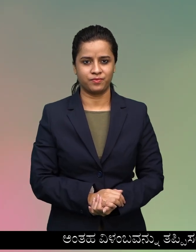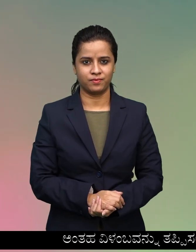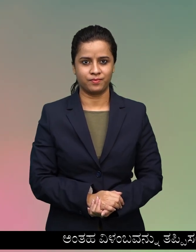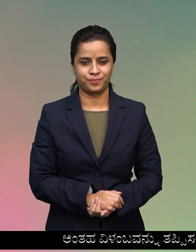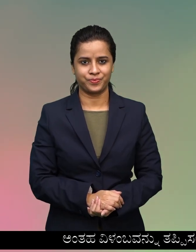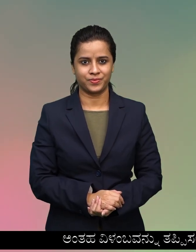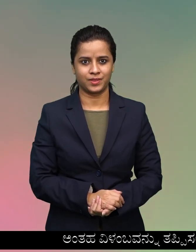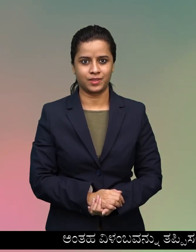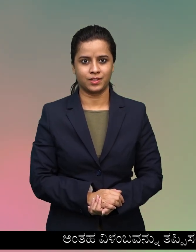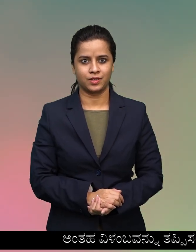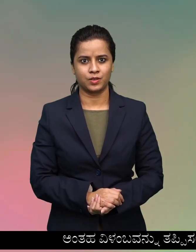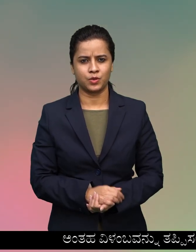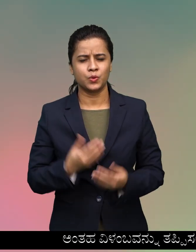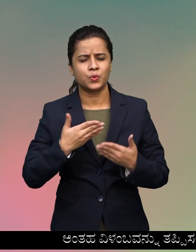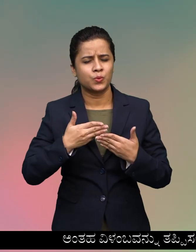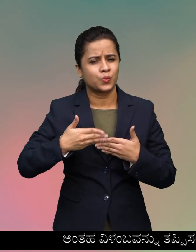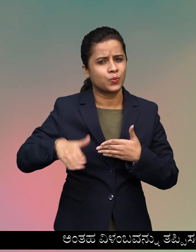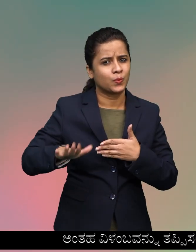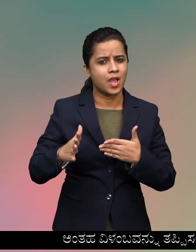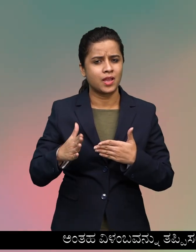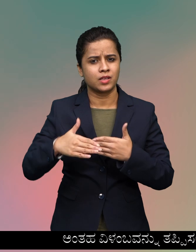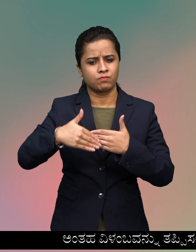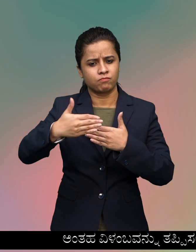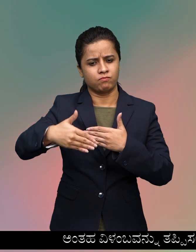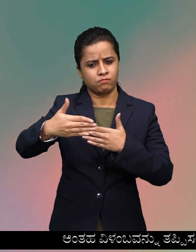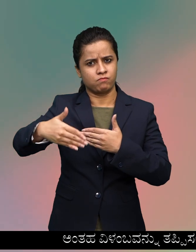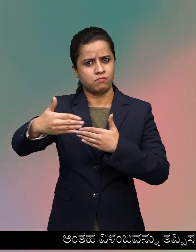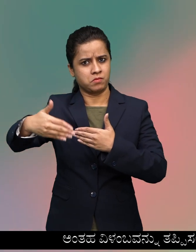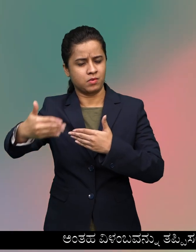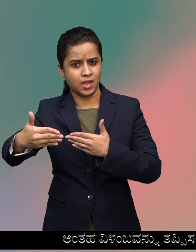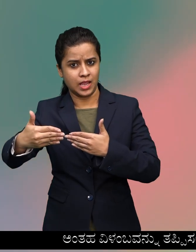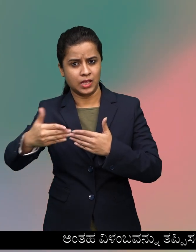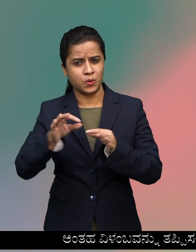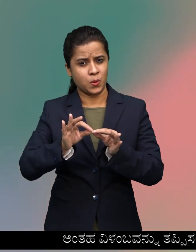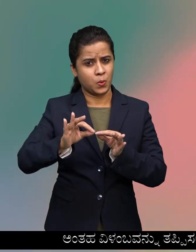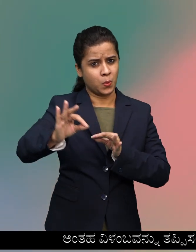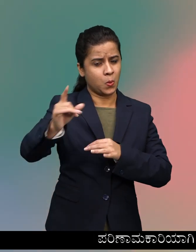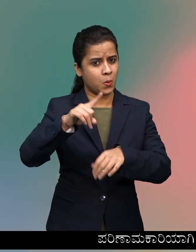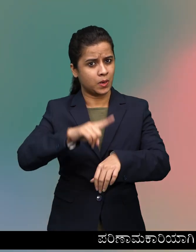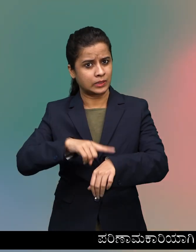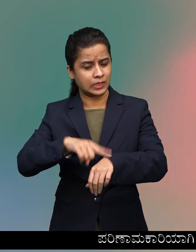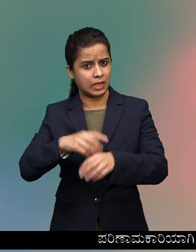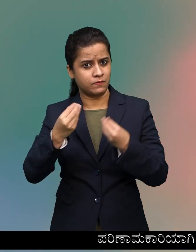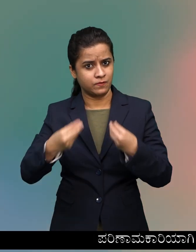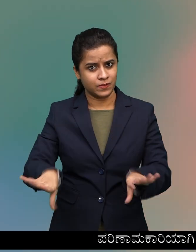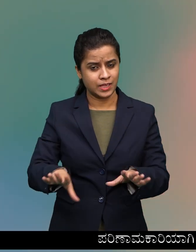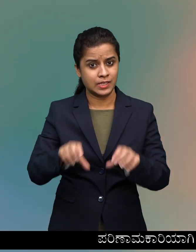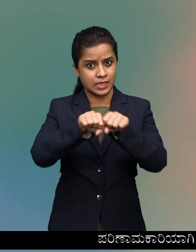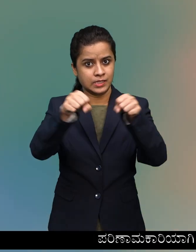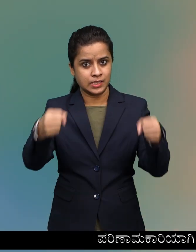ಅಂತಹ ವಿಳಂಬವನ್ನು ತಪ್ಪಿಸಲು ವಸ್ತುಗಳನ್ನು ಹೆಚ್ಚು ವೇಗವಾಗಿ ಮತ್ತು ಹೆಚ್ಚು ಪರಿಣಾಮಕಾರಿಯಾಗಿ ಸಾಗಿಸುವ